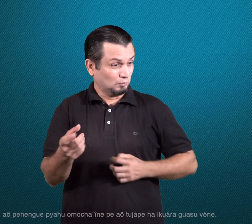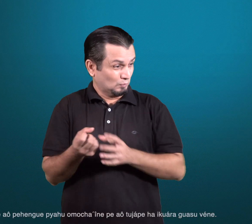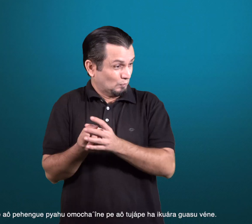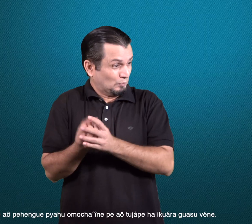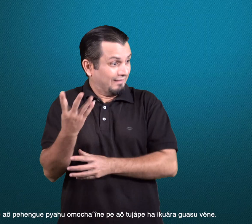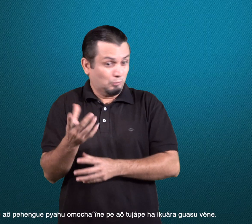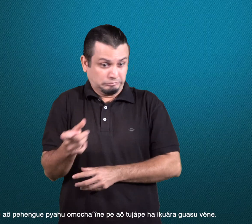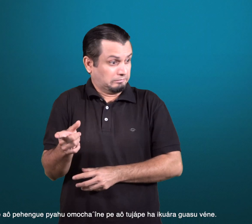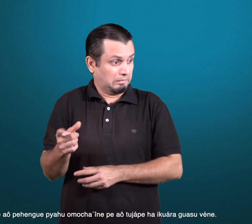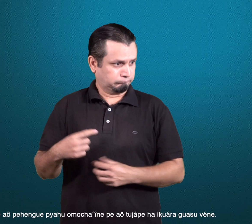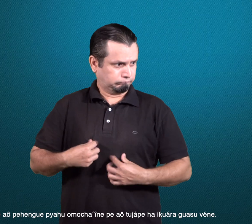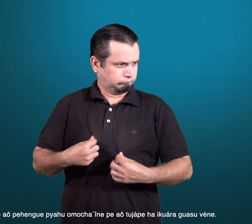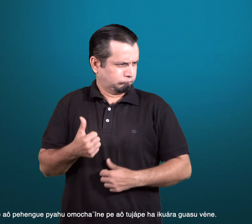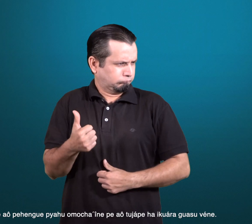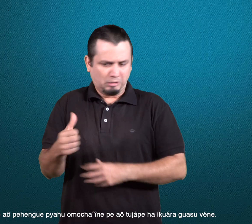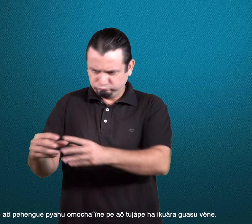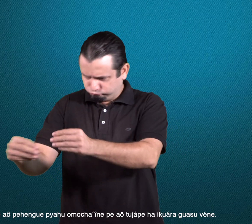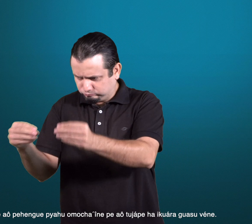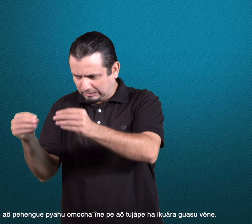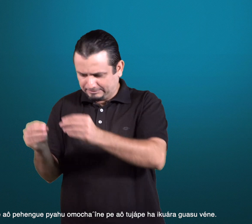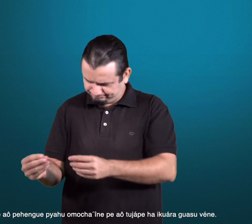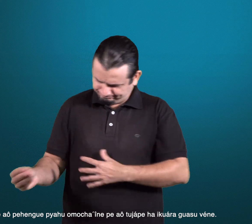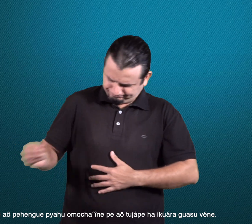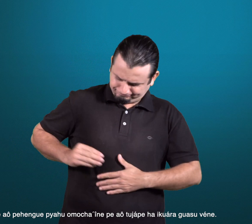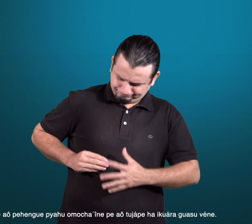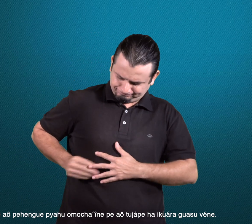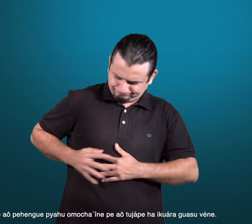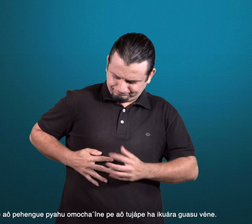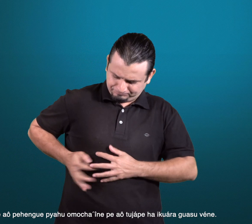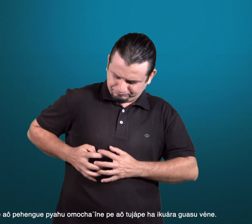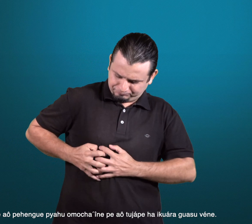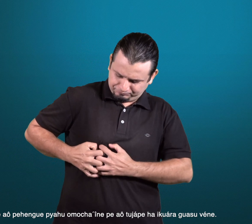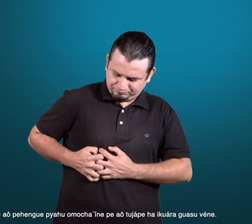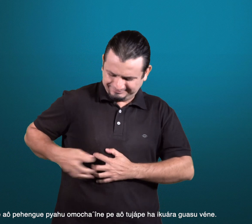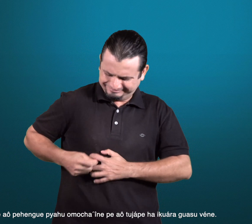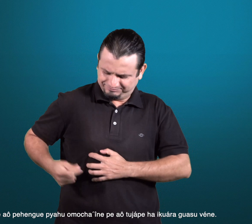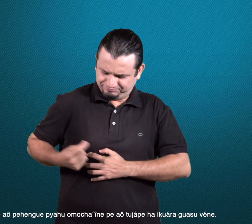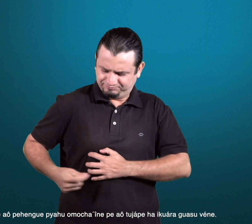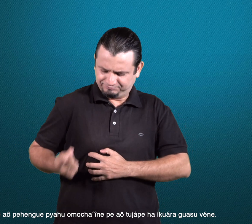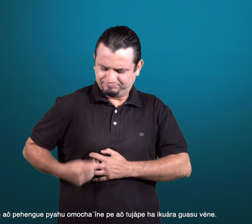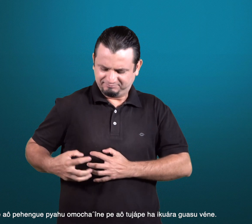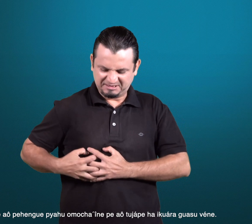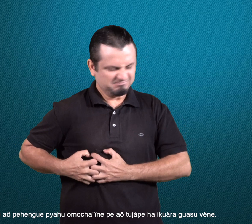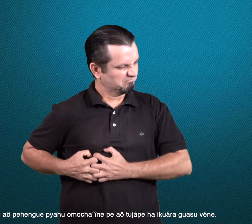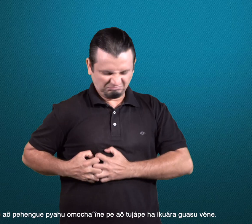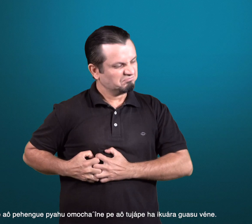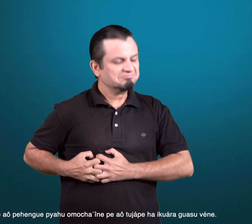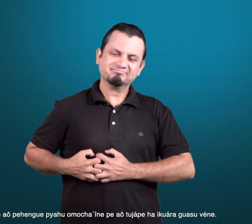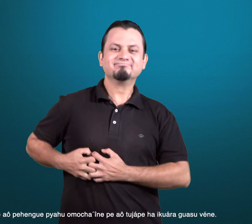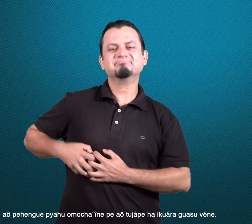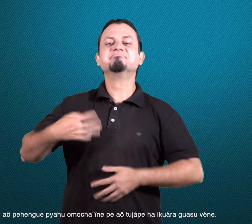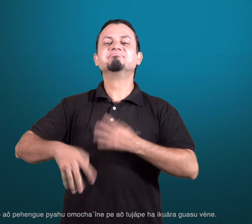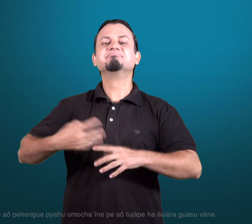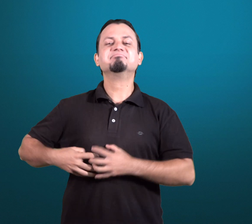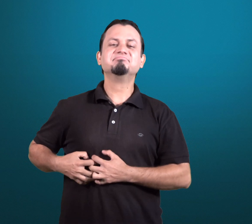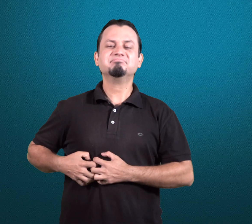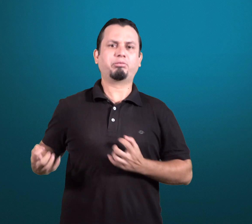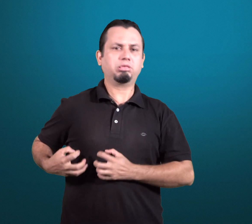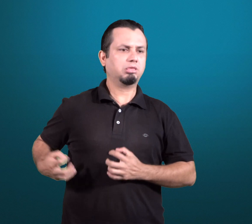Upe ao atápe hengue pyahu omocha'ĩne pe ao tujápe ha ikuaraguasuvéne.